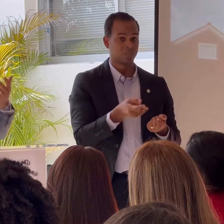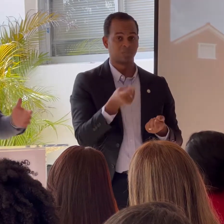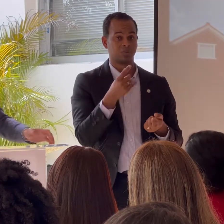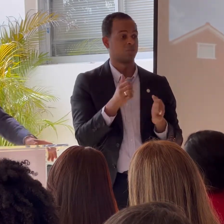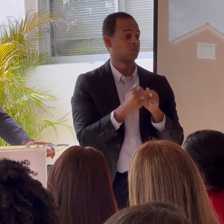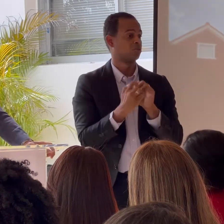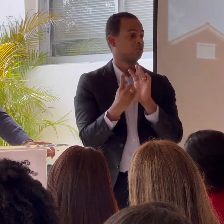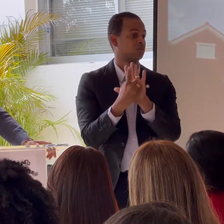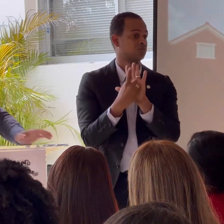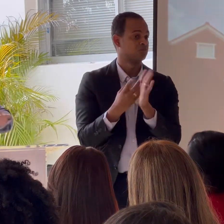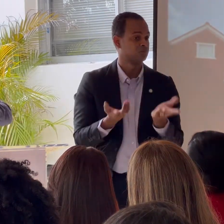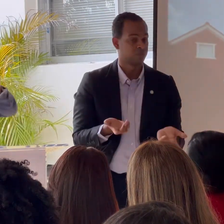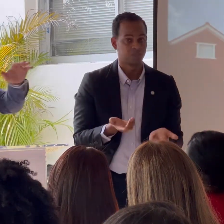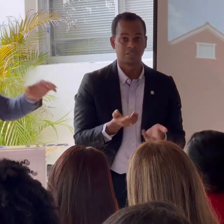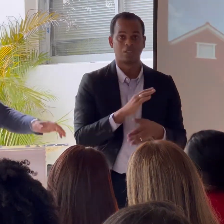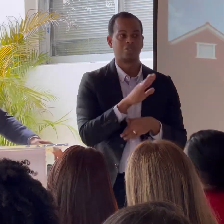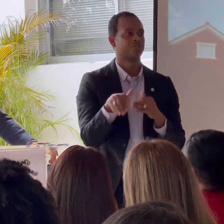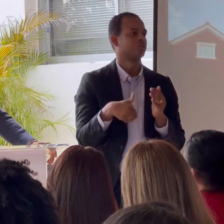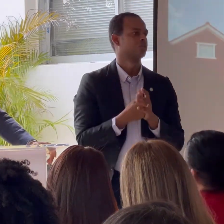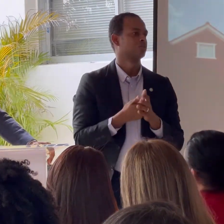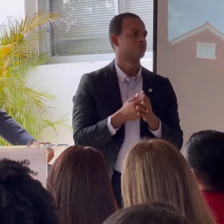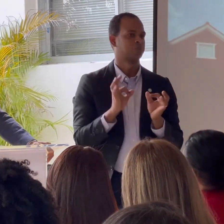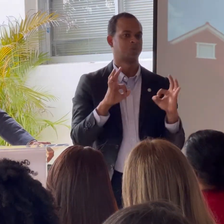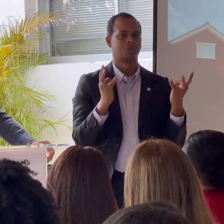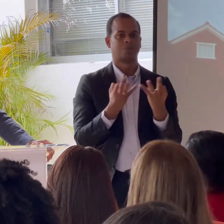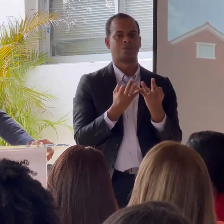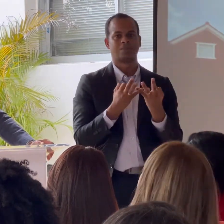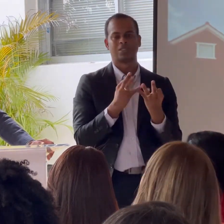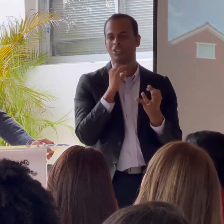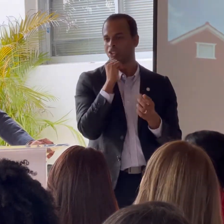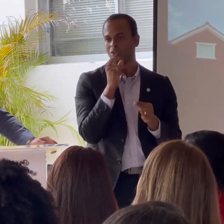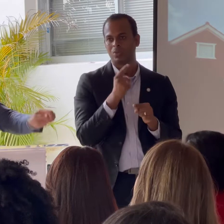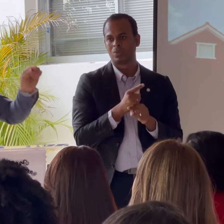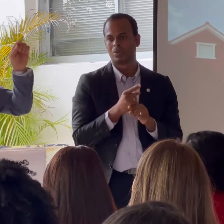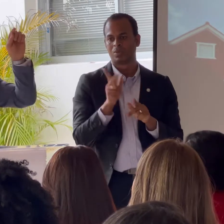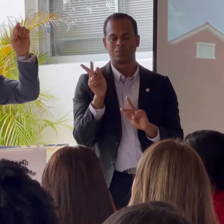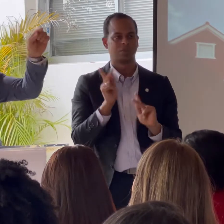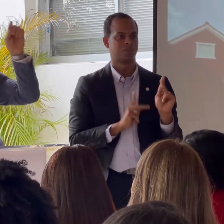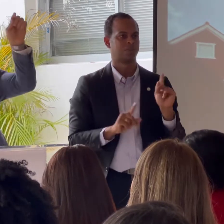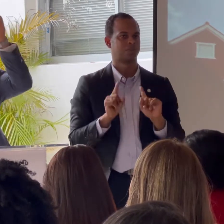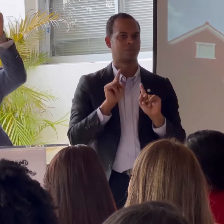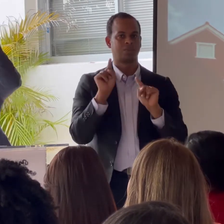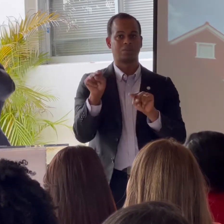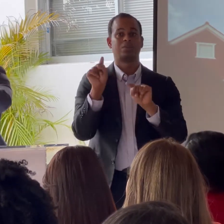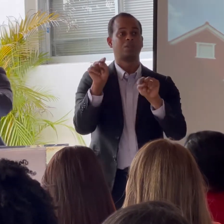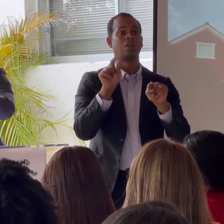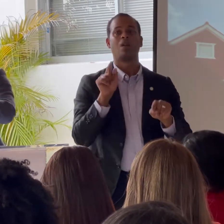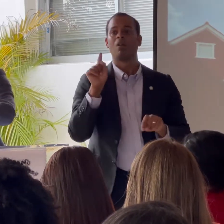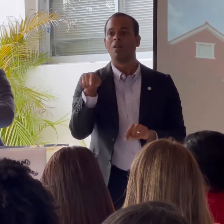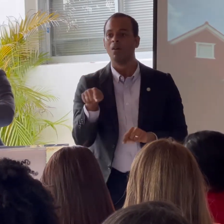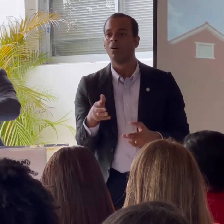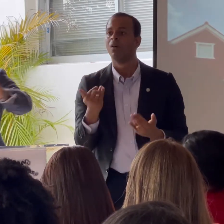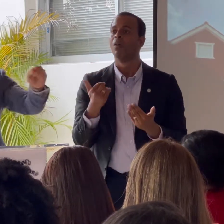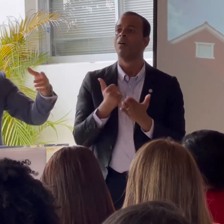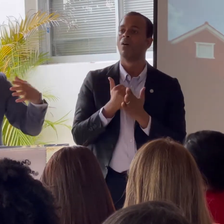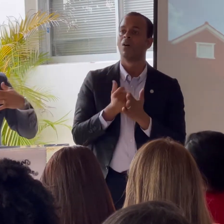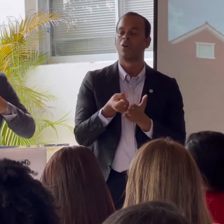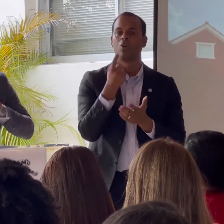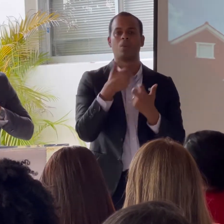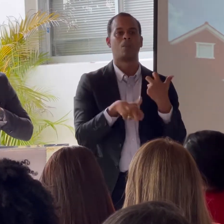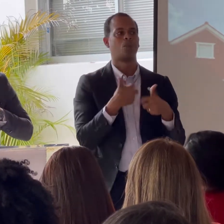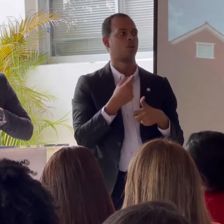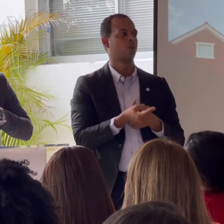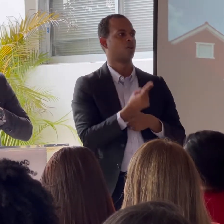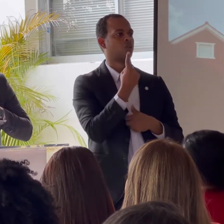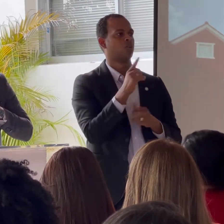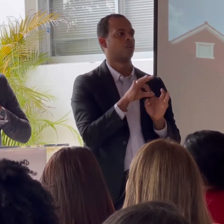discapacidad, lo tiene todo, y no es justo que las personas vayan a todos los puntos para un problema que es de